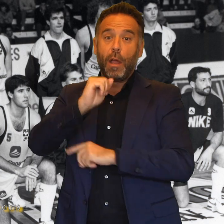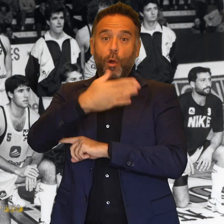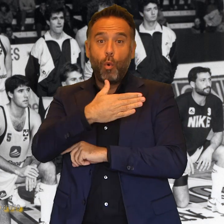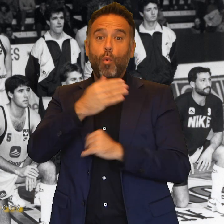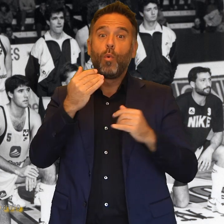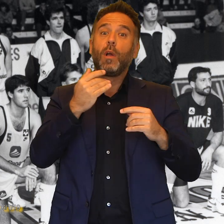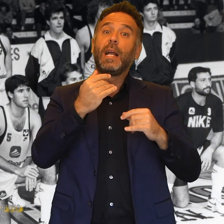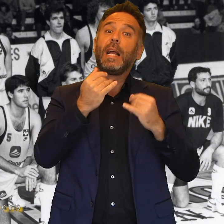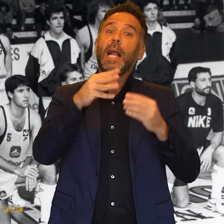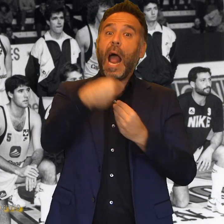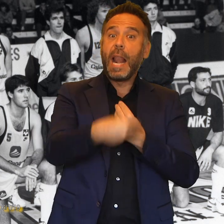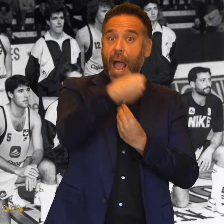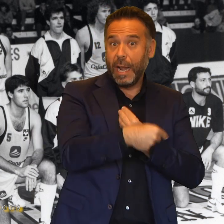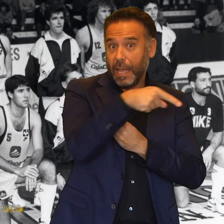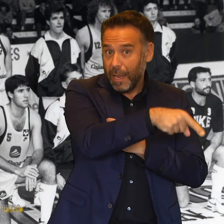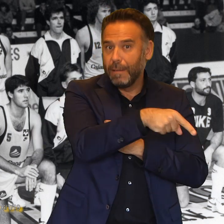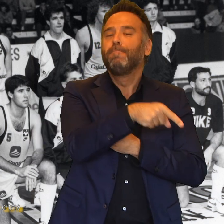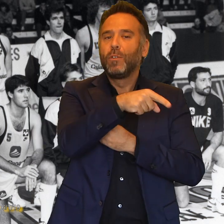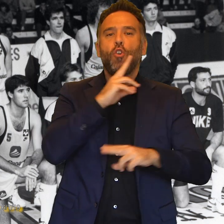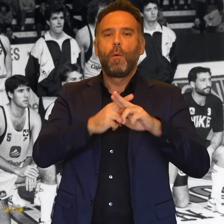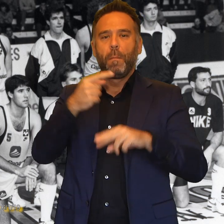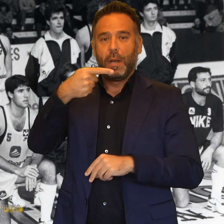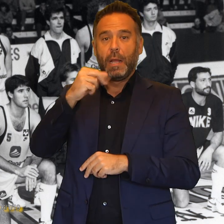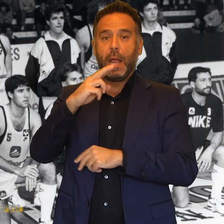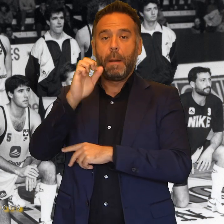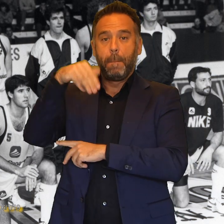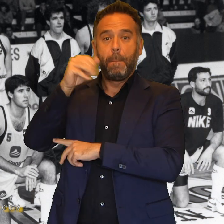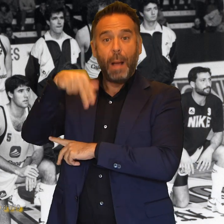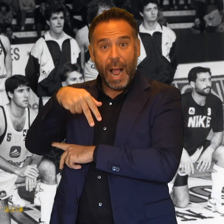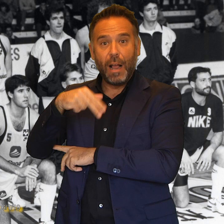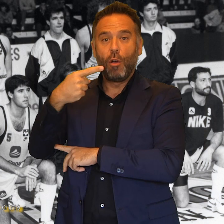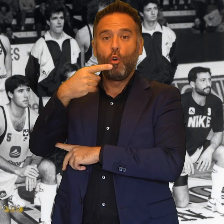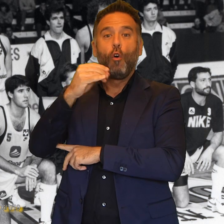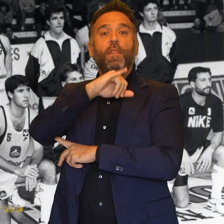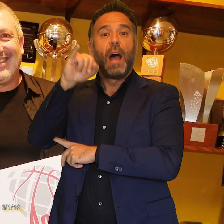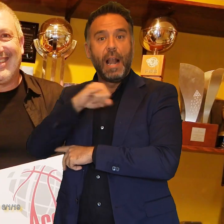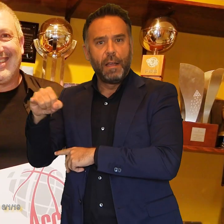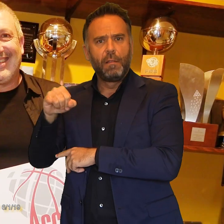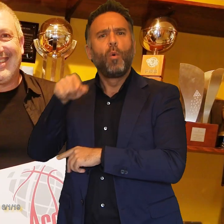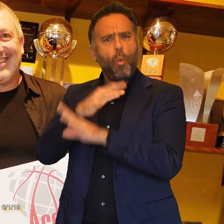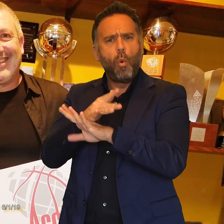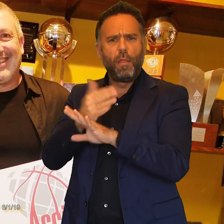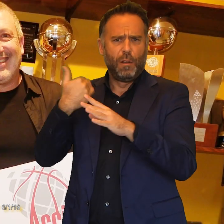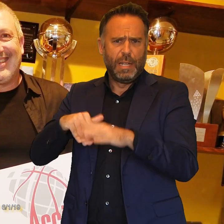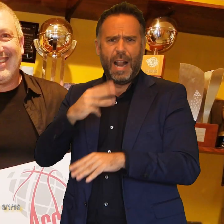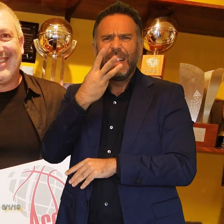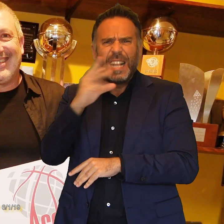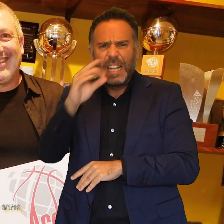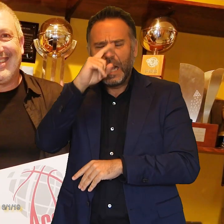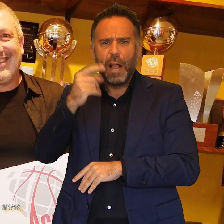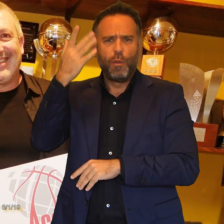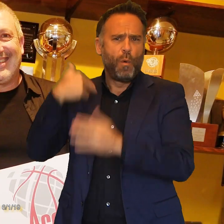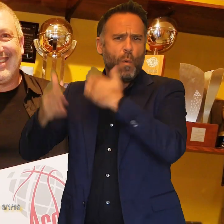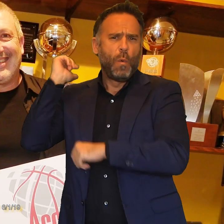CB Canarias es Germán González, un jugador que abandonó las canchas de juego hace casi 30